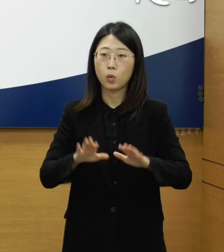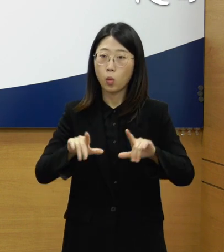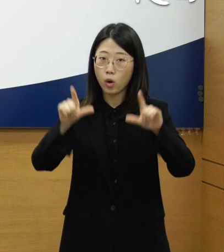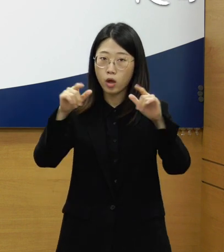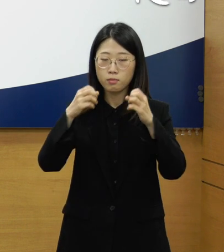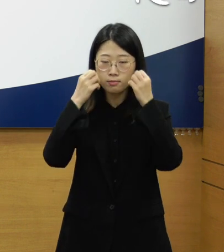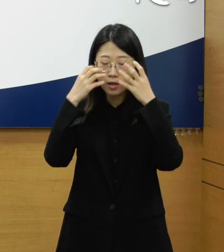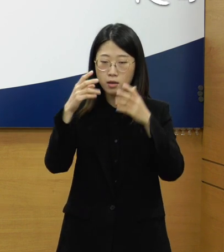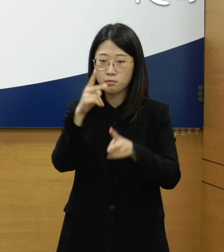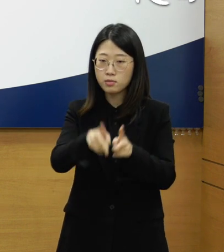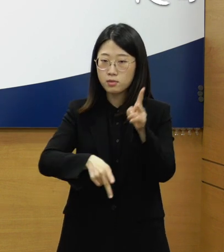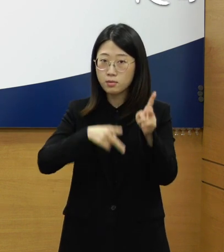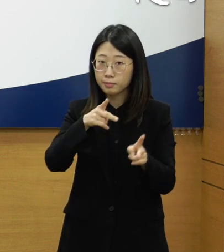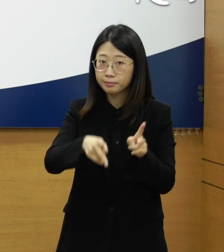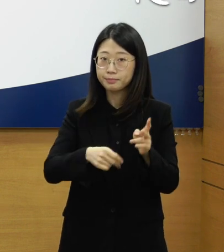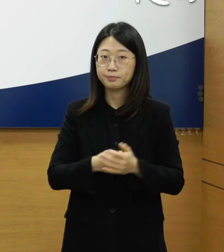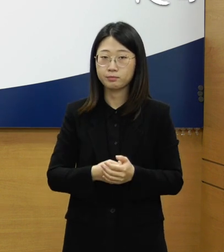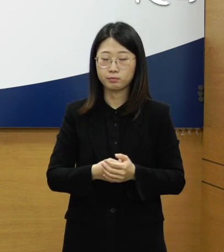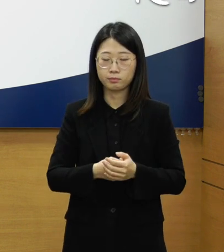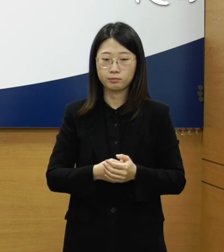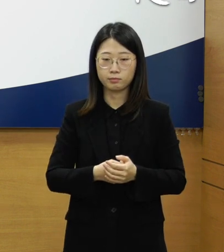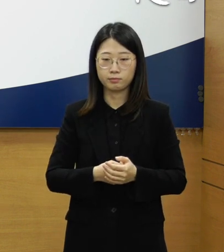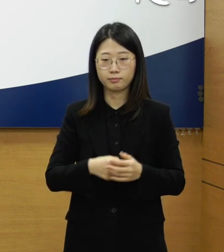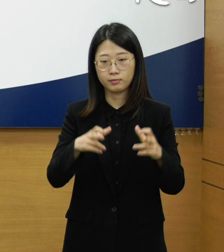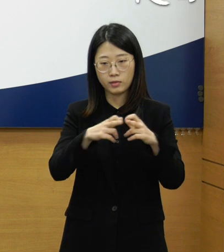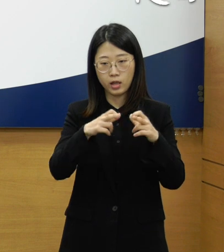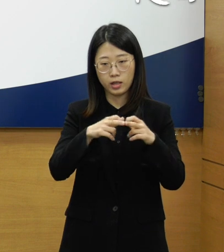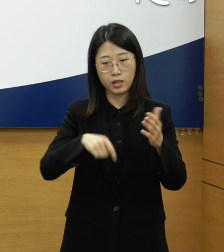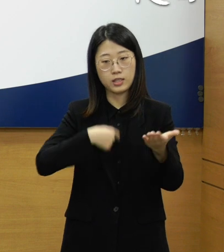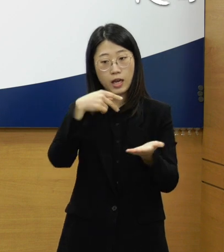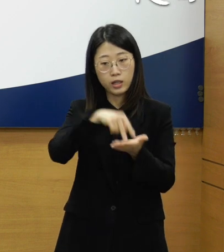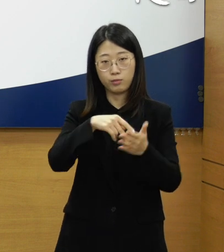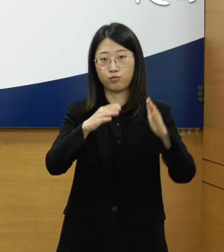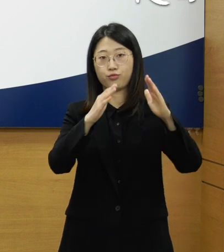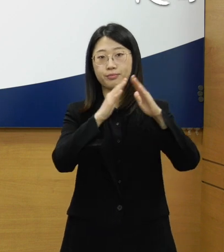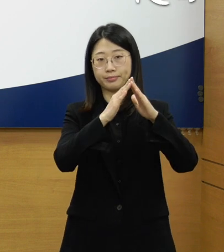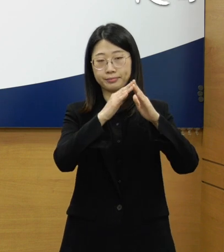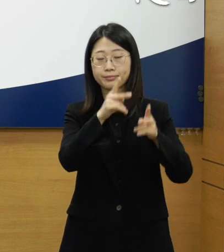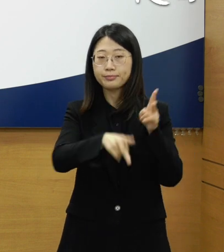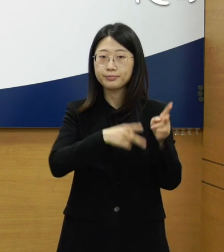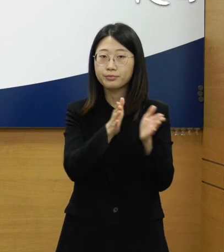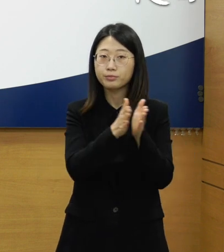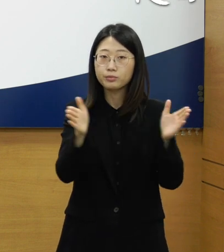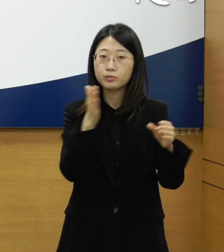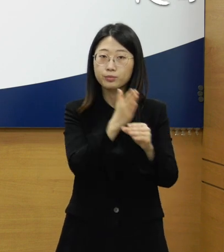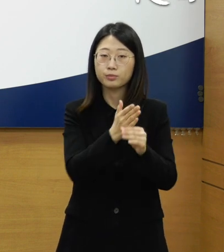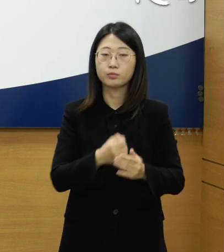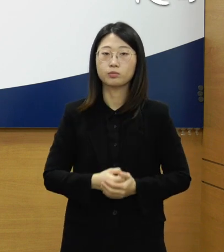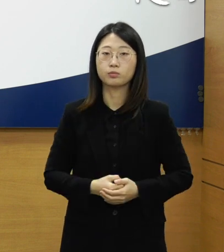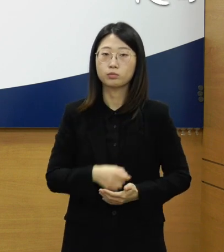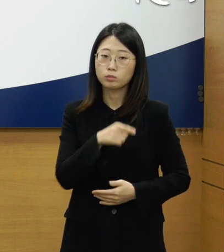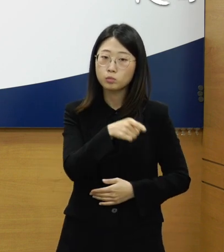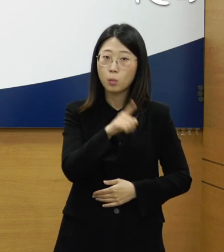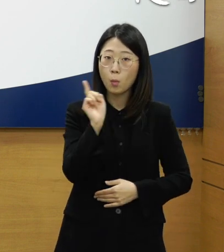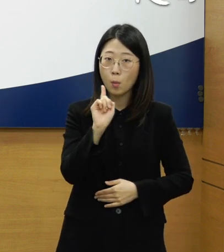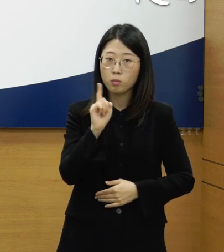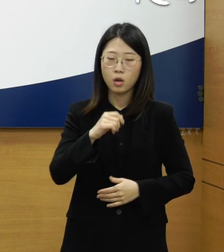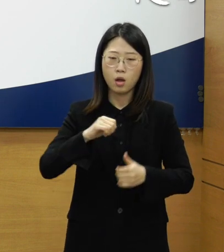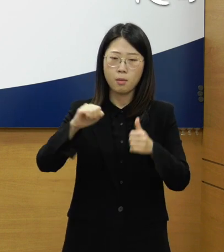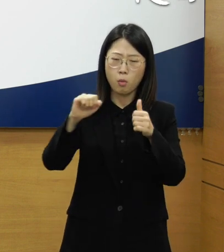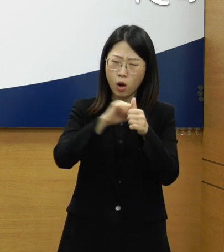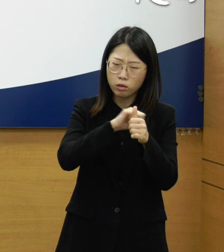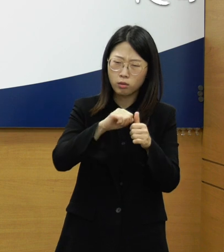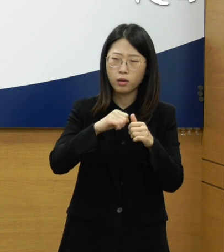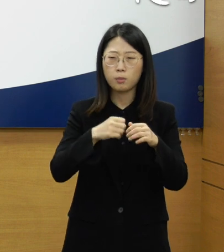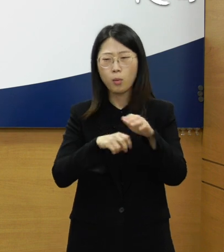사업으로 장애인 자립주택 사업을 추진하고 있습니다. 자립주택은 학대 피해 쉼터